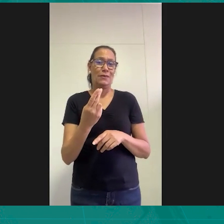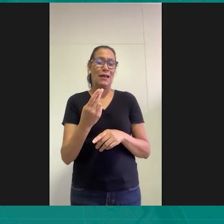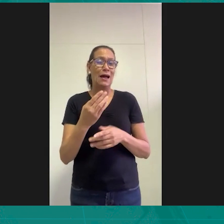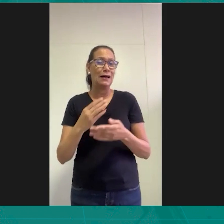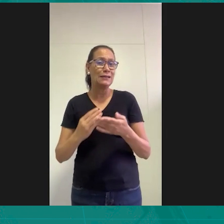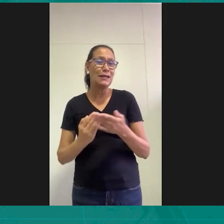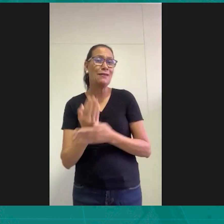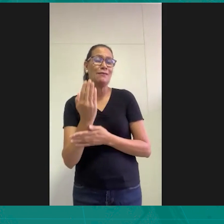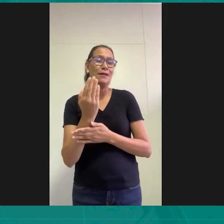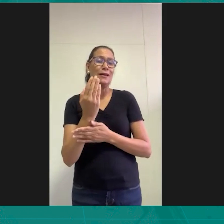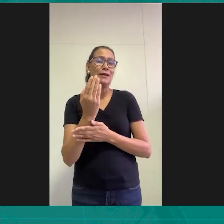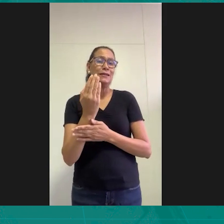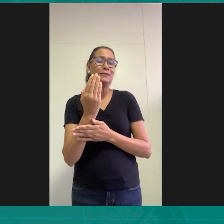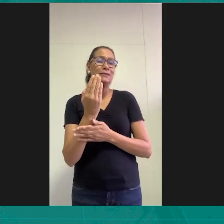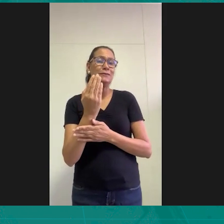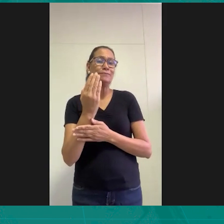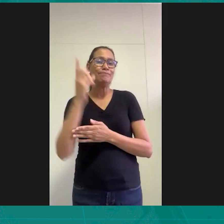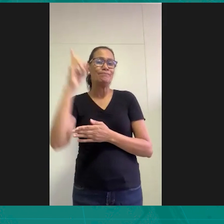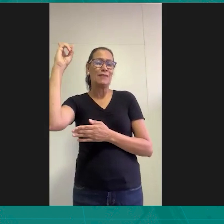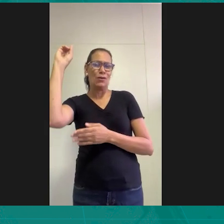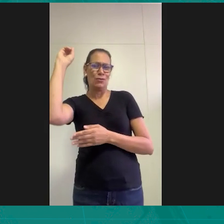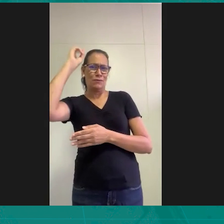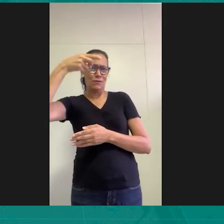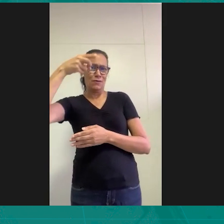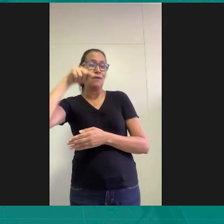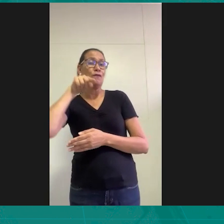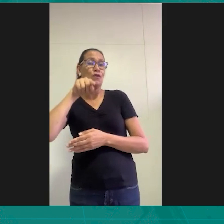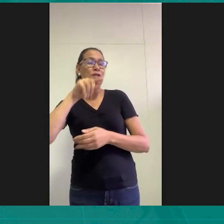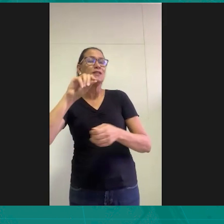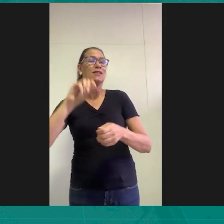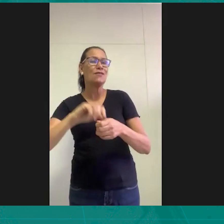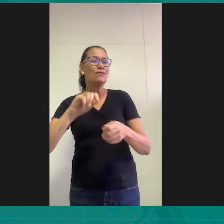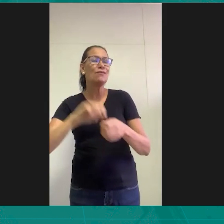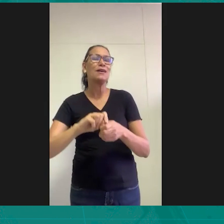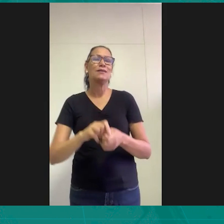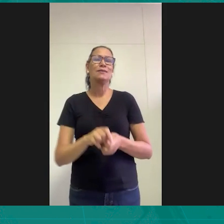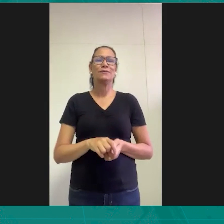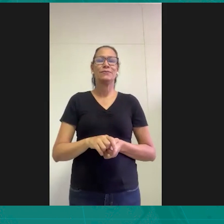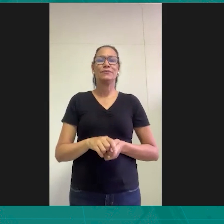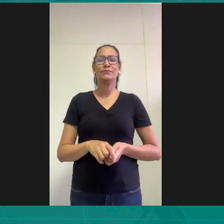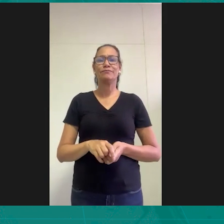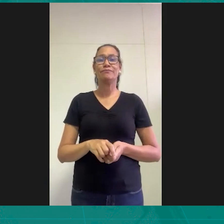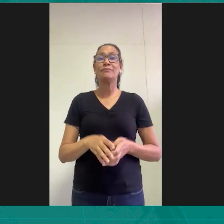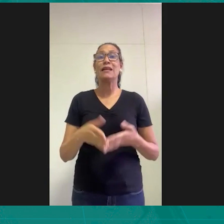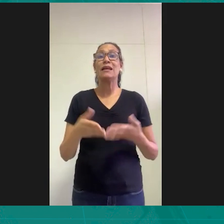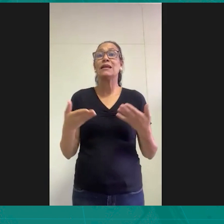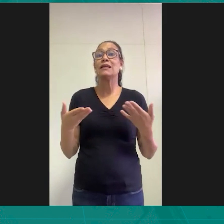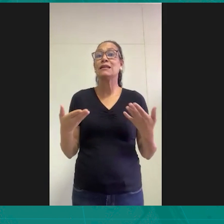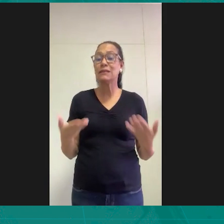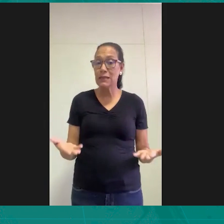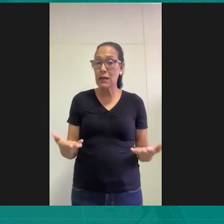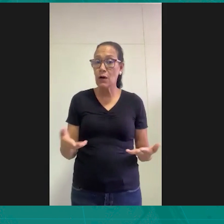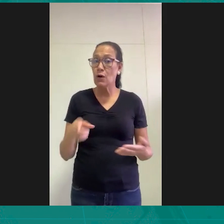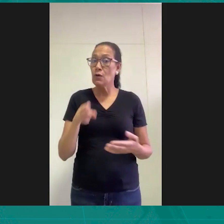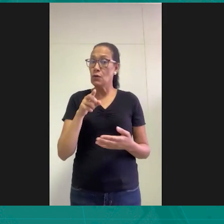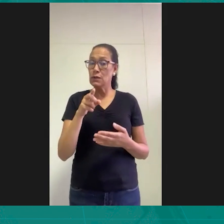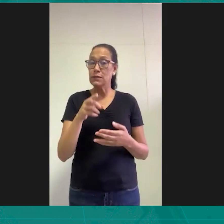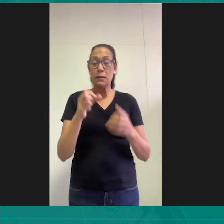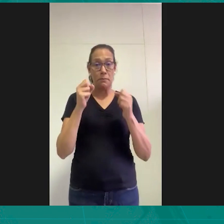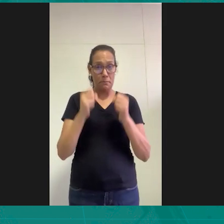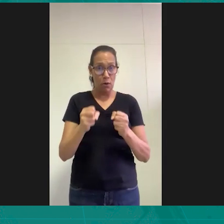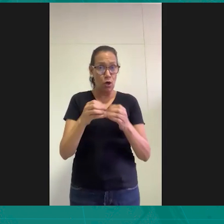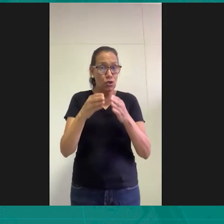ou não? Por isso, irmãos, aí você pode pedir qualquer coisa em meu nome, eu o